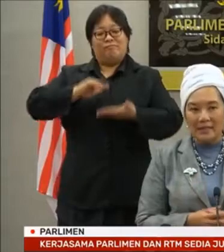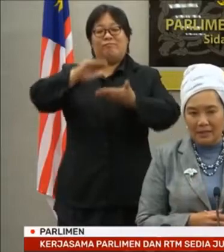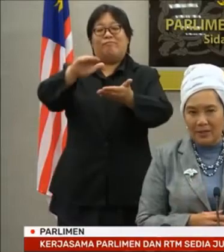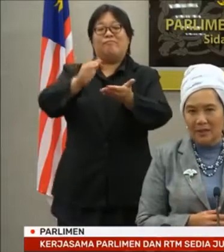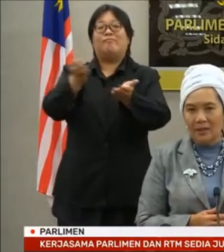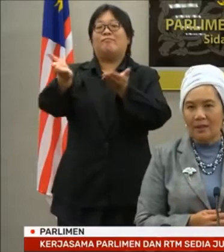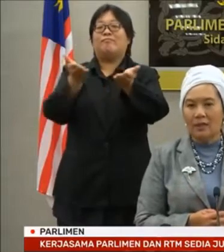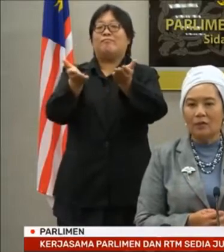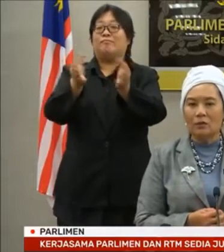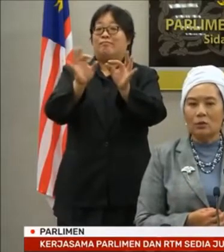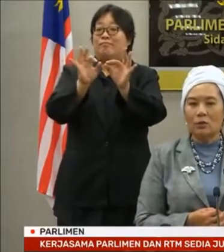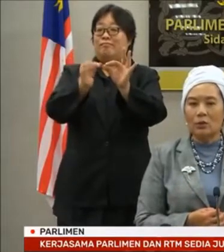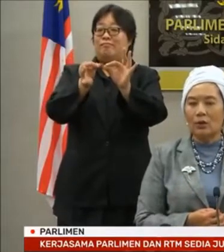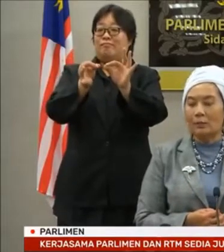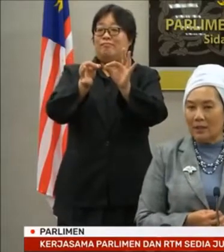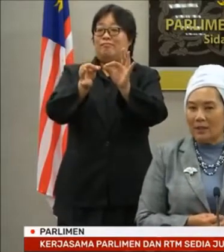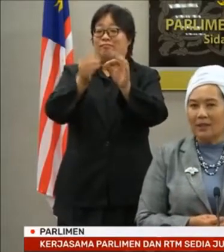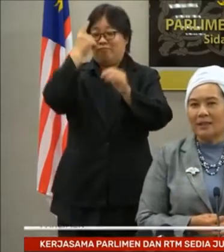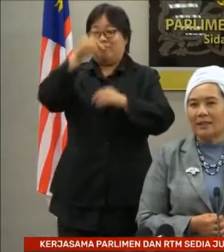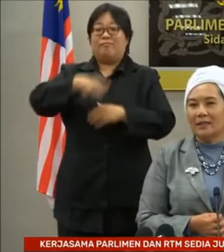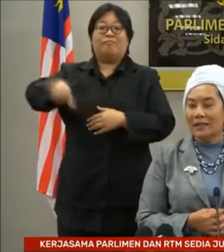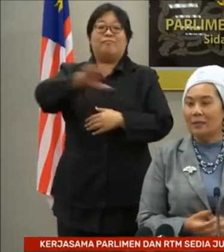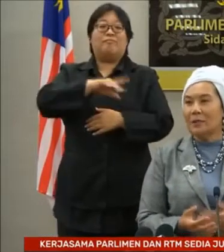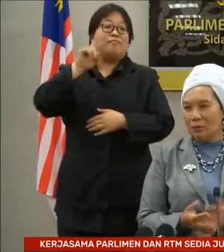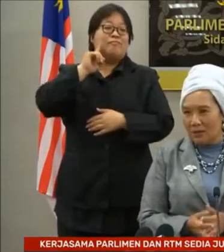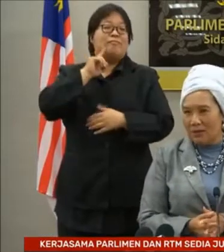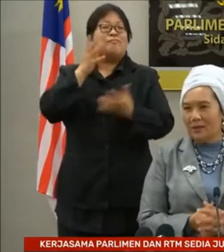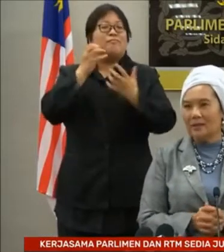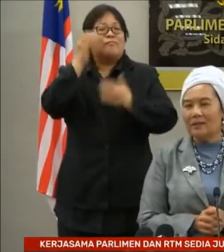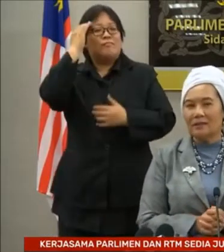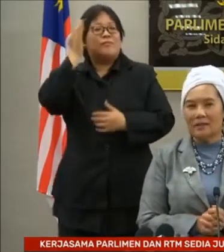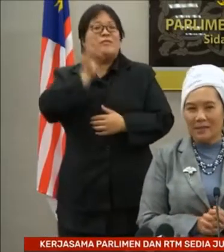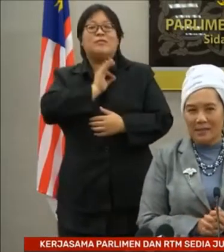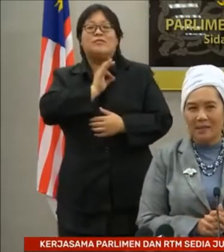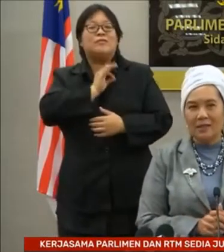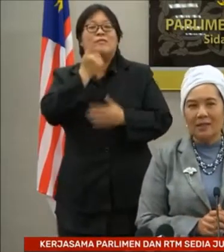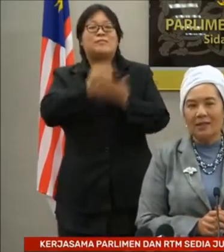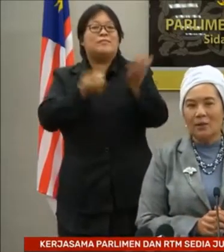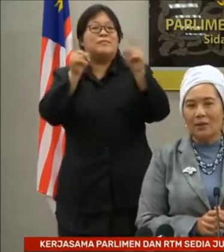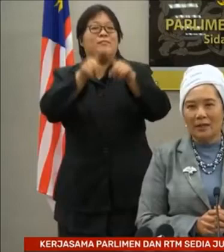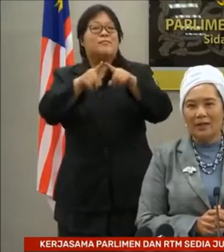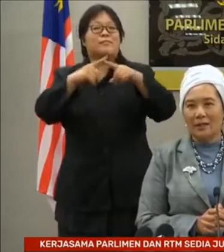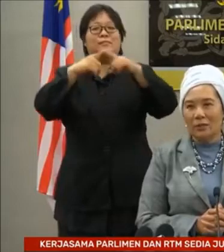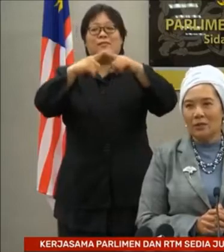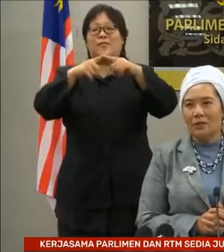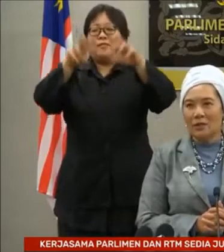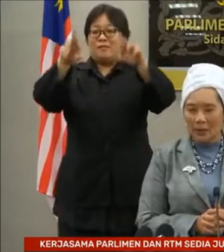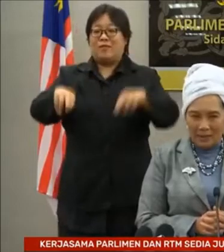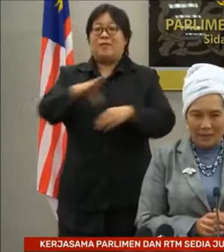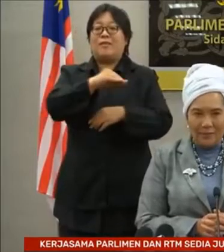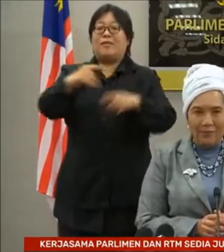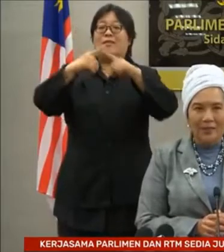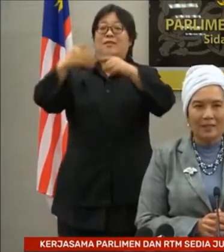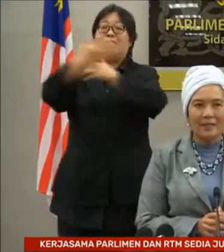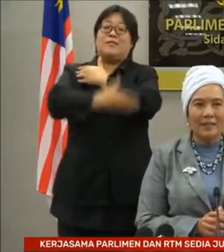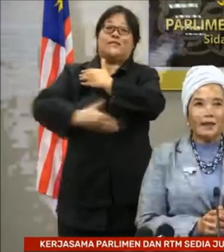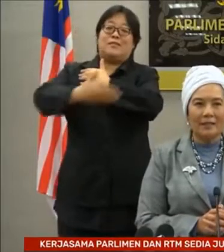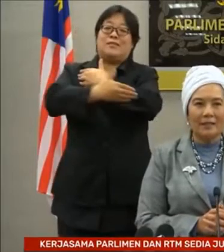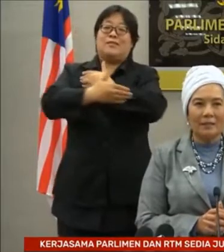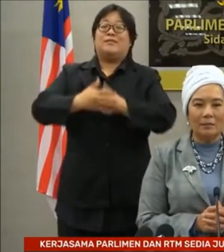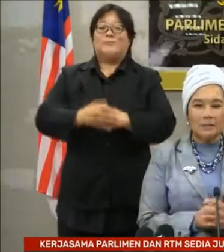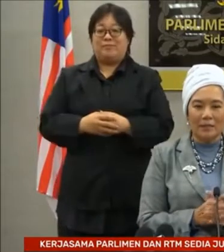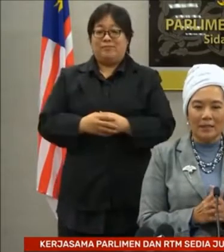terjemahan, translation untuk orang-orang pekak yang ingin mengikuti sesi Dewan Rakyat dan juga Dewan Negara.